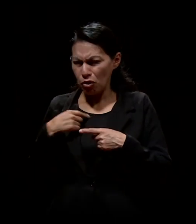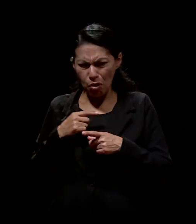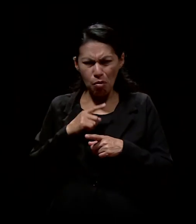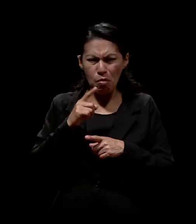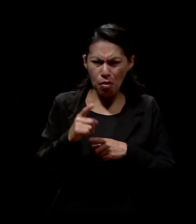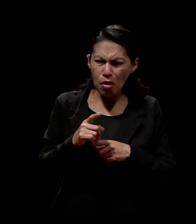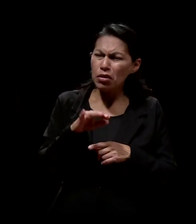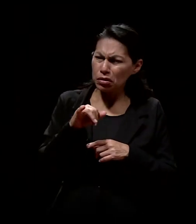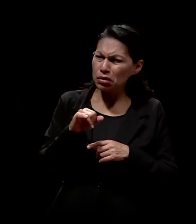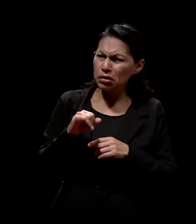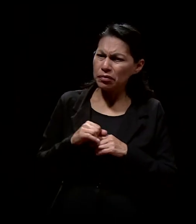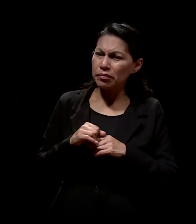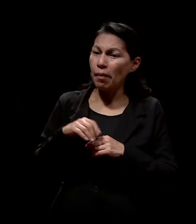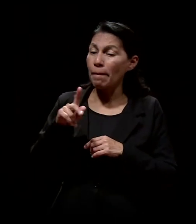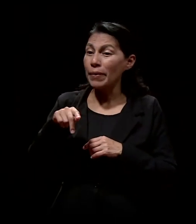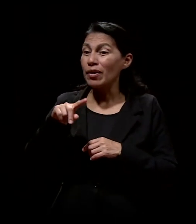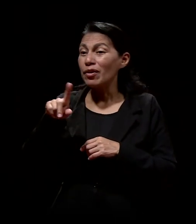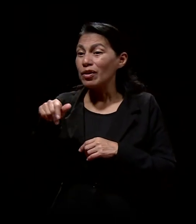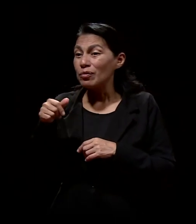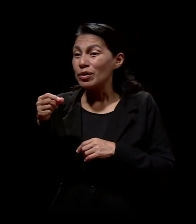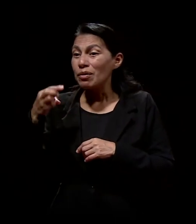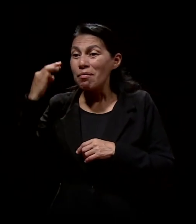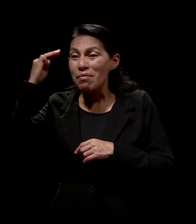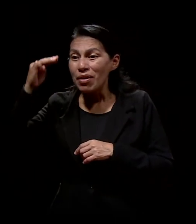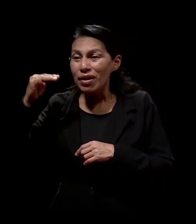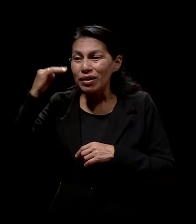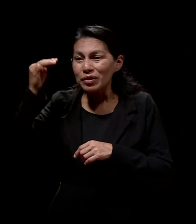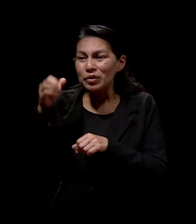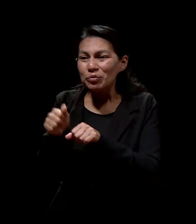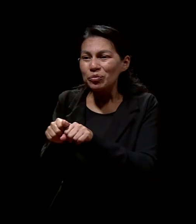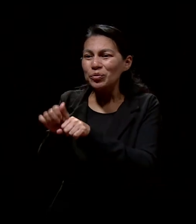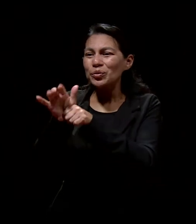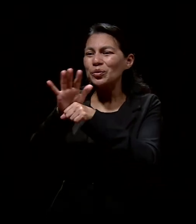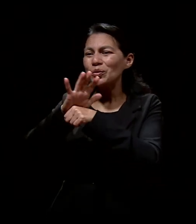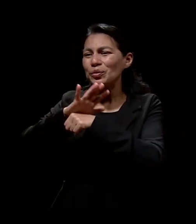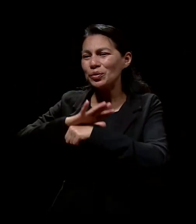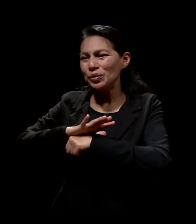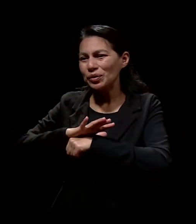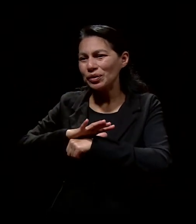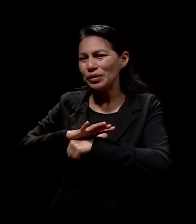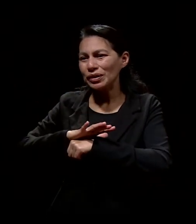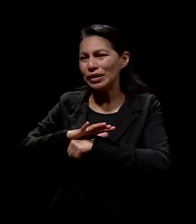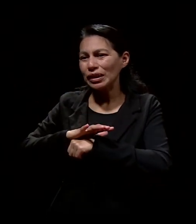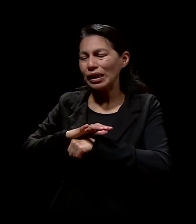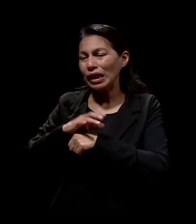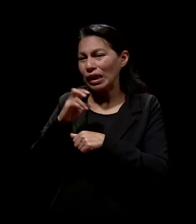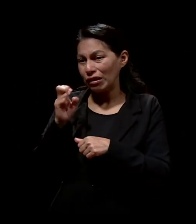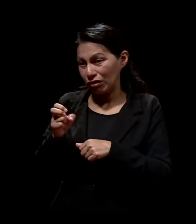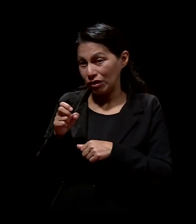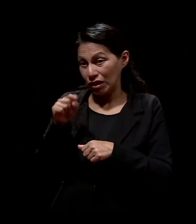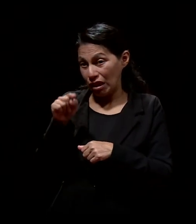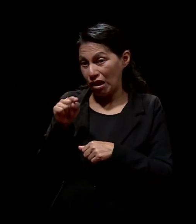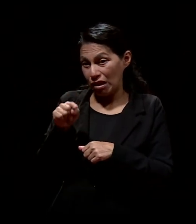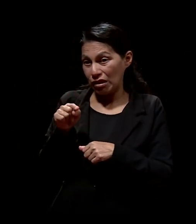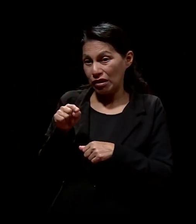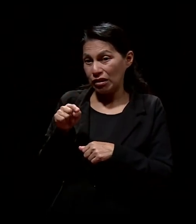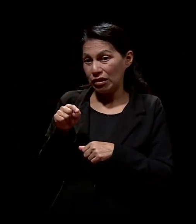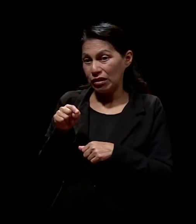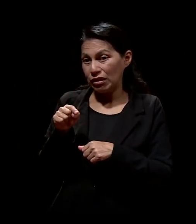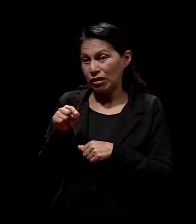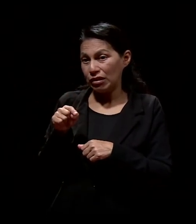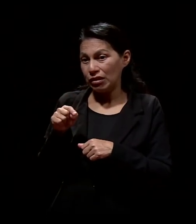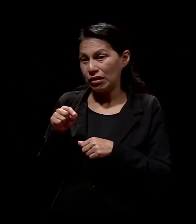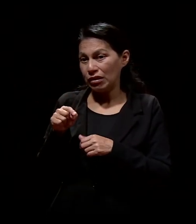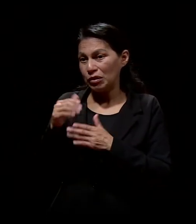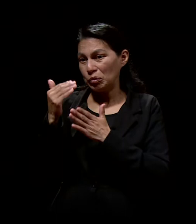poniendo mejor, ¿no? Pero posteriormente viene la pandemia en marzo. Viene la pandemia y